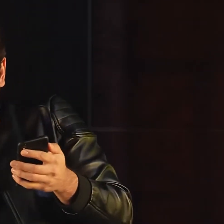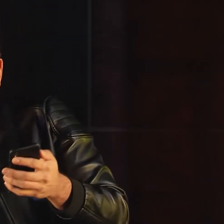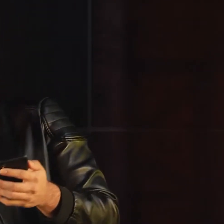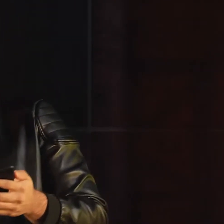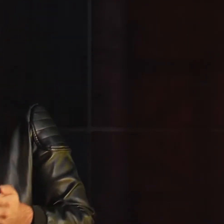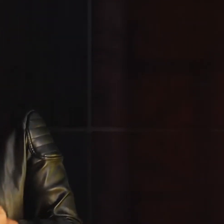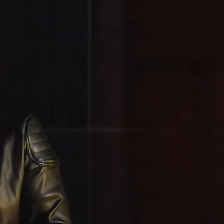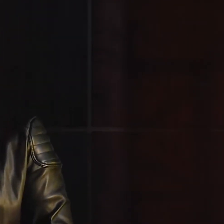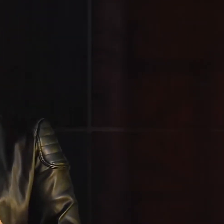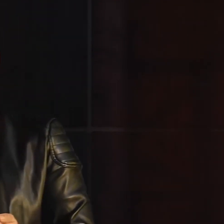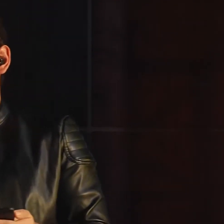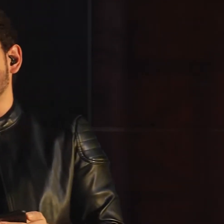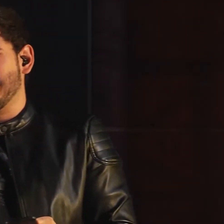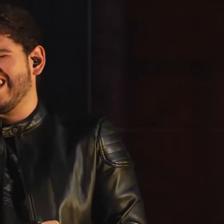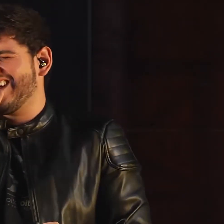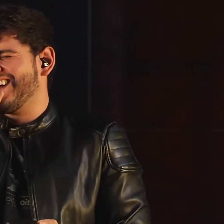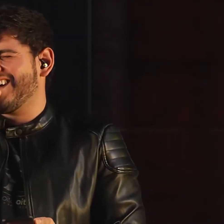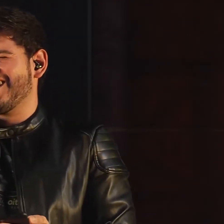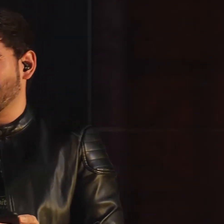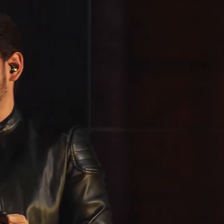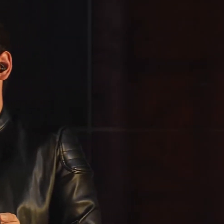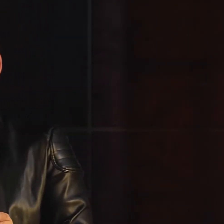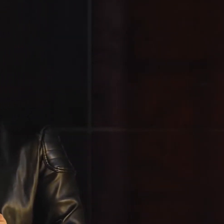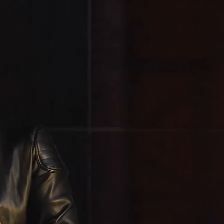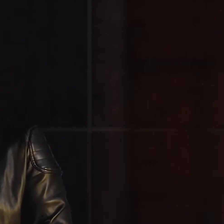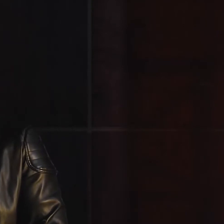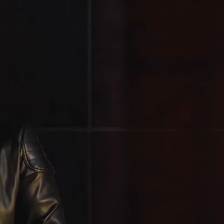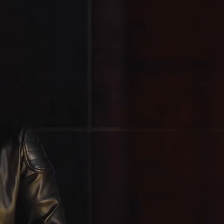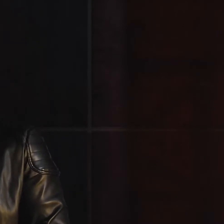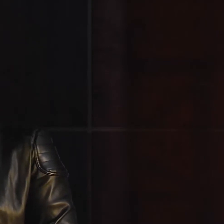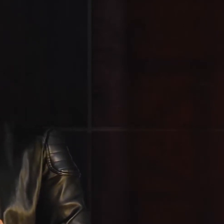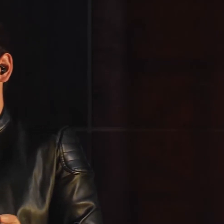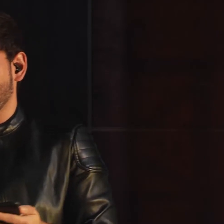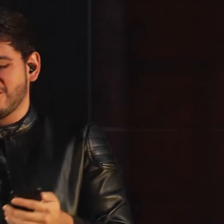to become my only love.